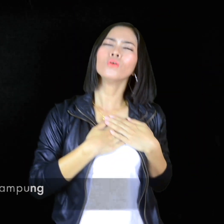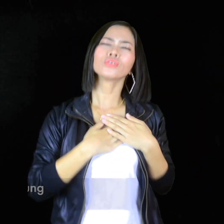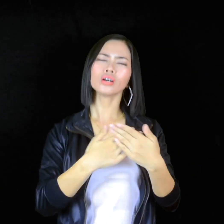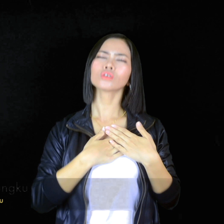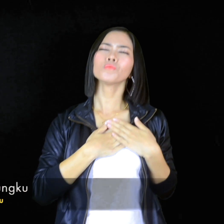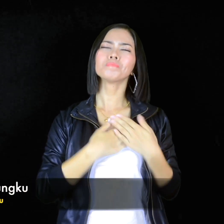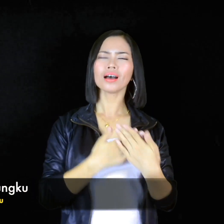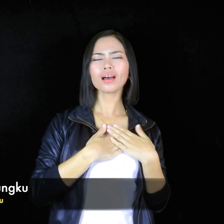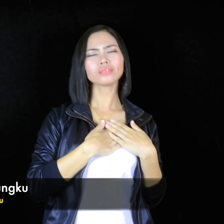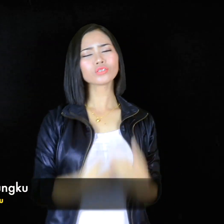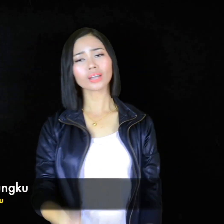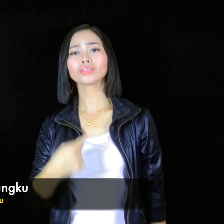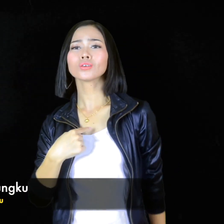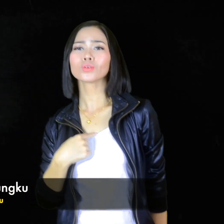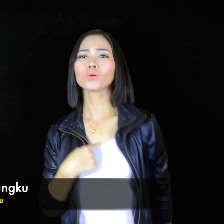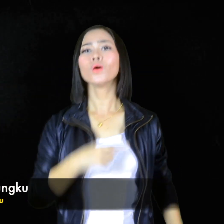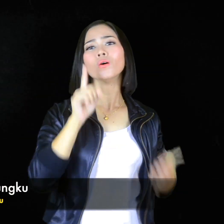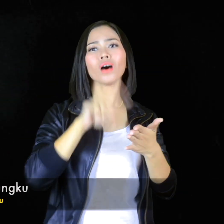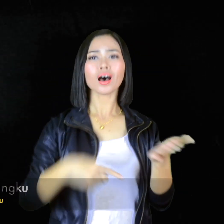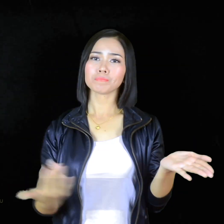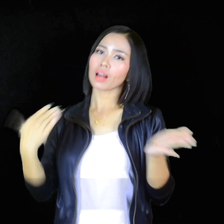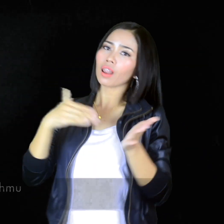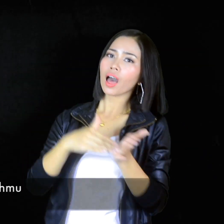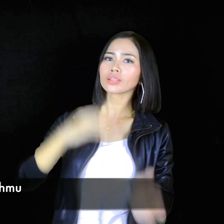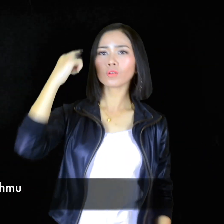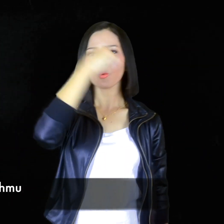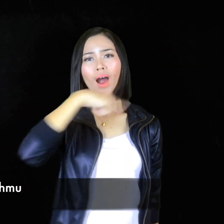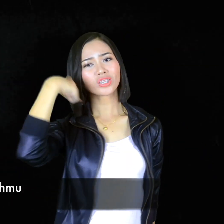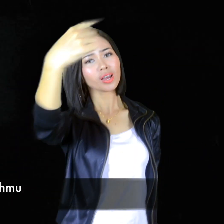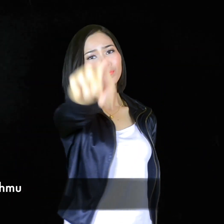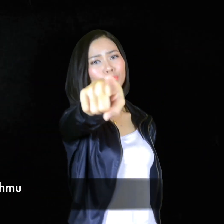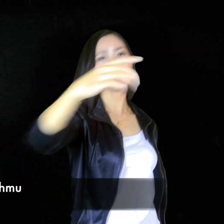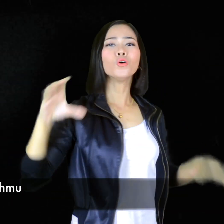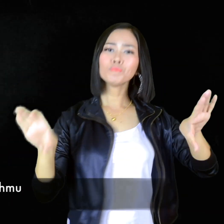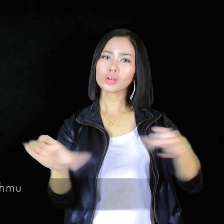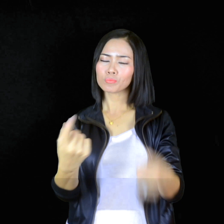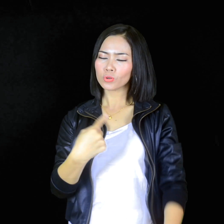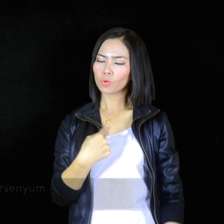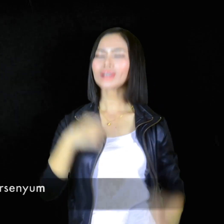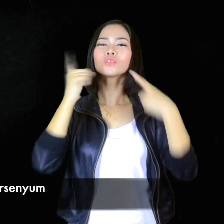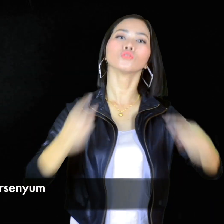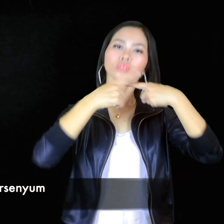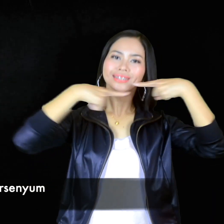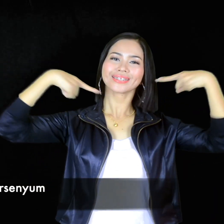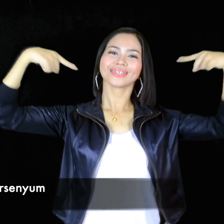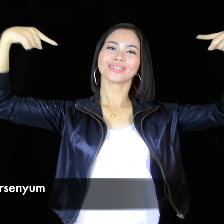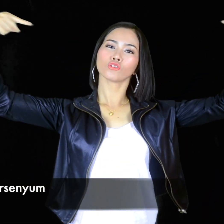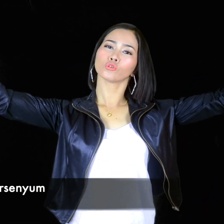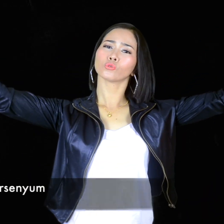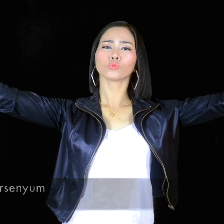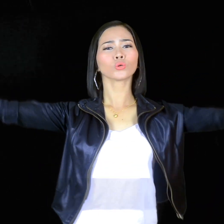tampung Degupan jantungku Apalagi wajahmu Membuat ku